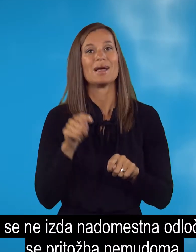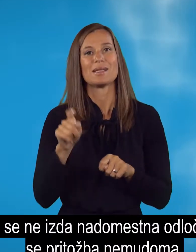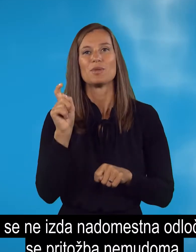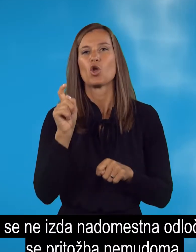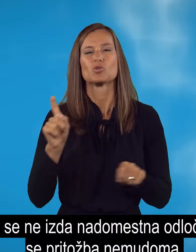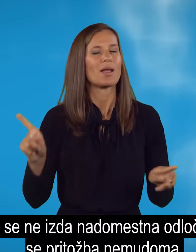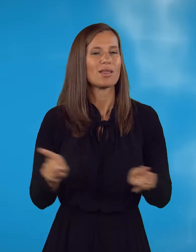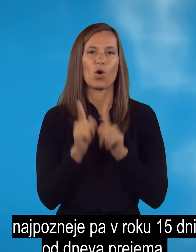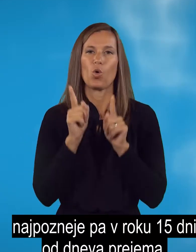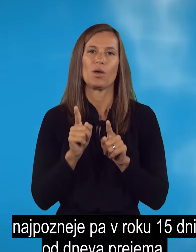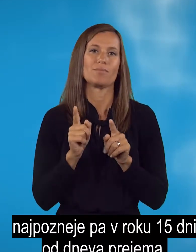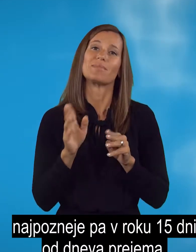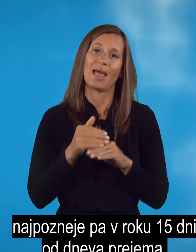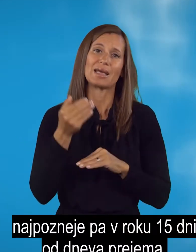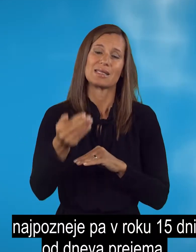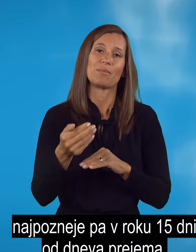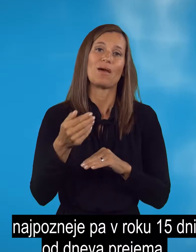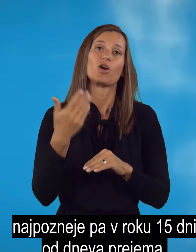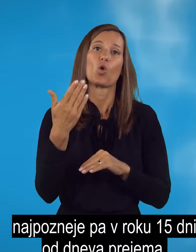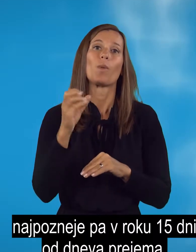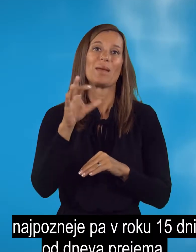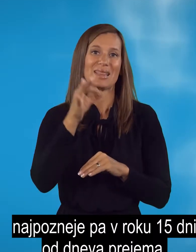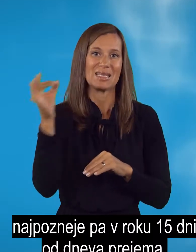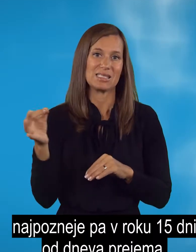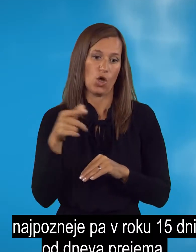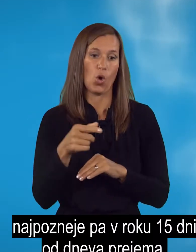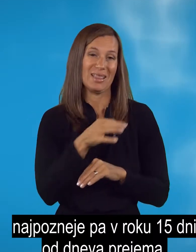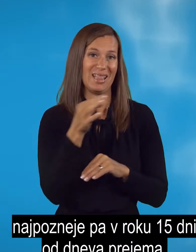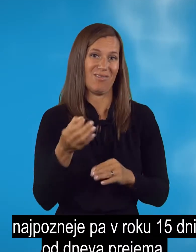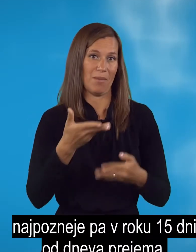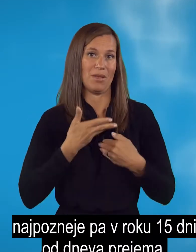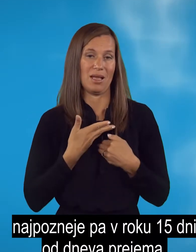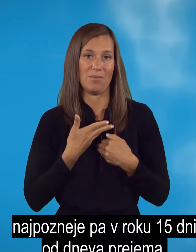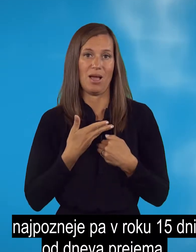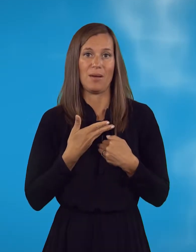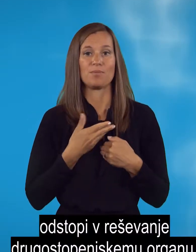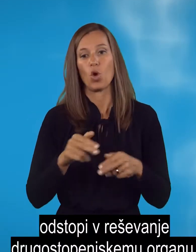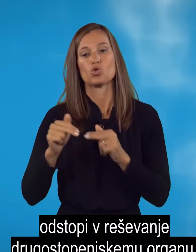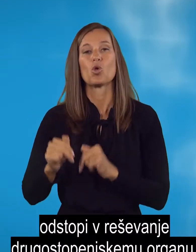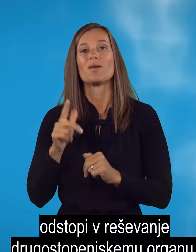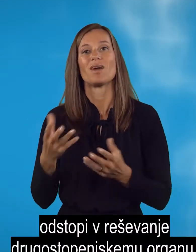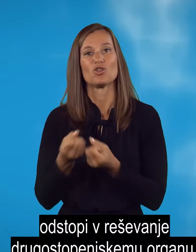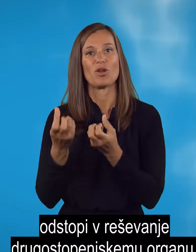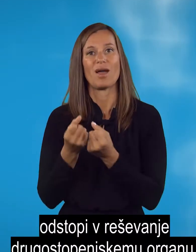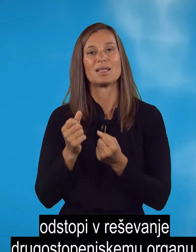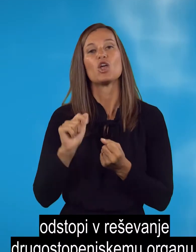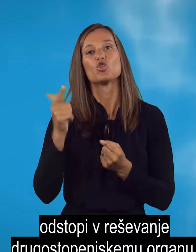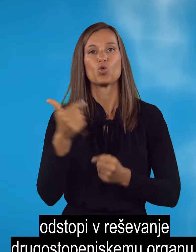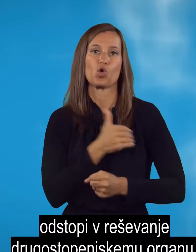pritožba nemudoma, najpozneje pa v roku 15 dni od dneva prejema, odstopi v reševanje